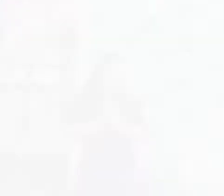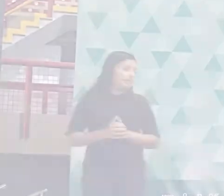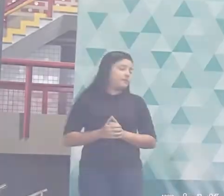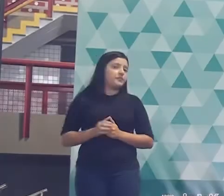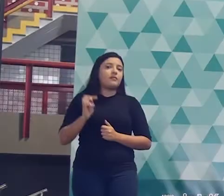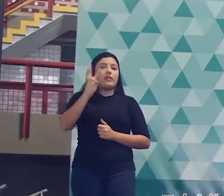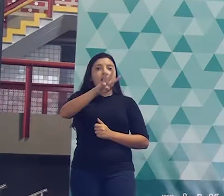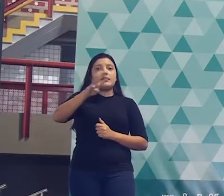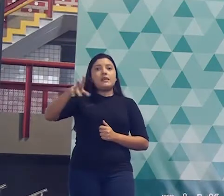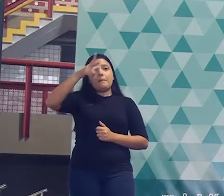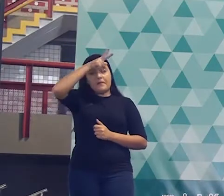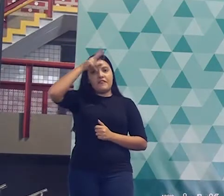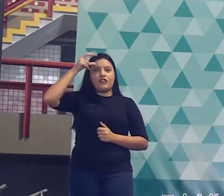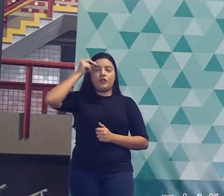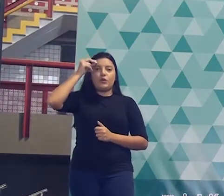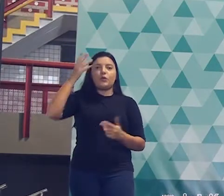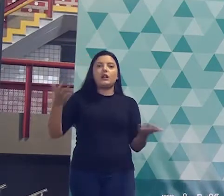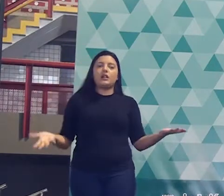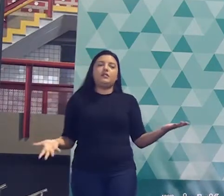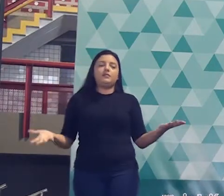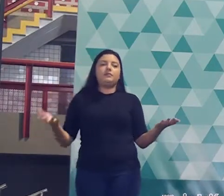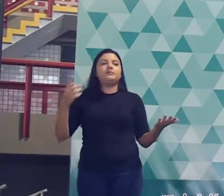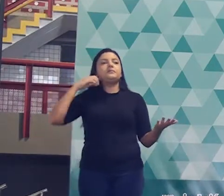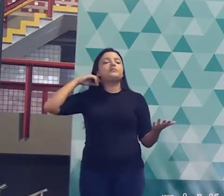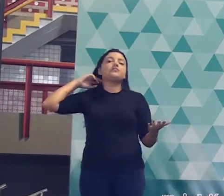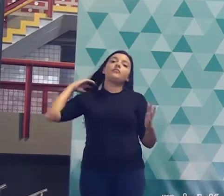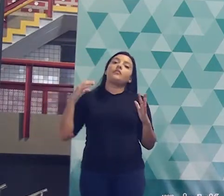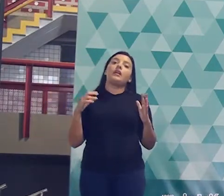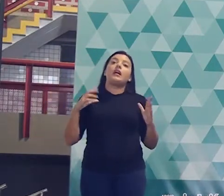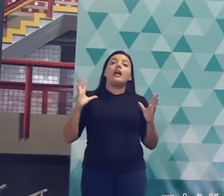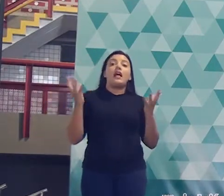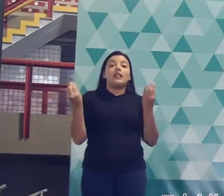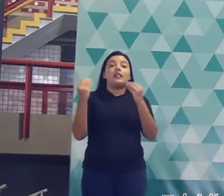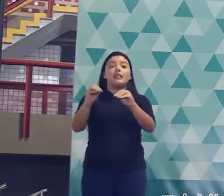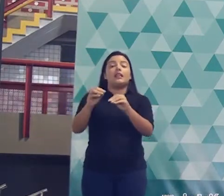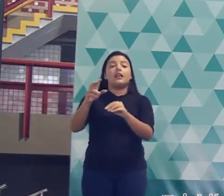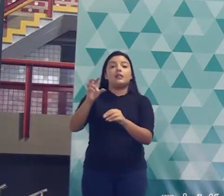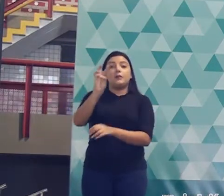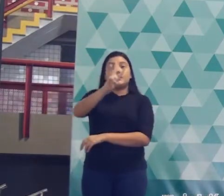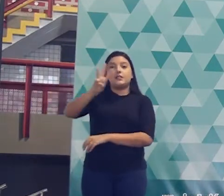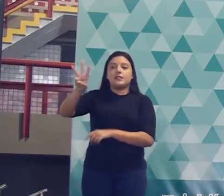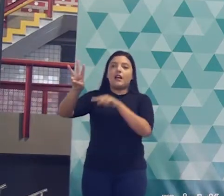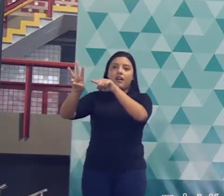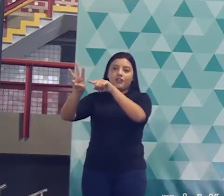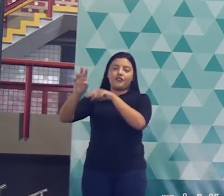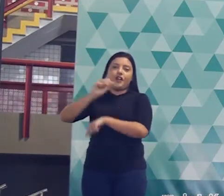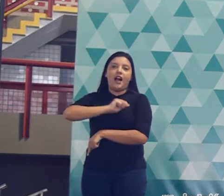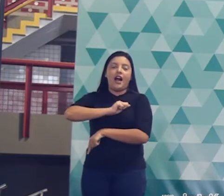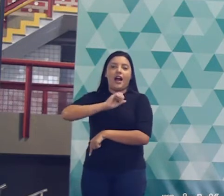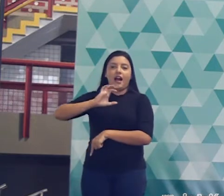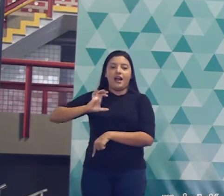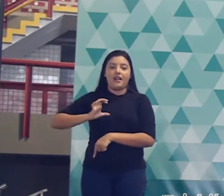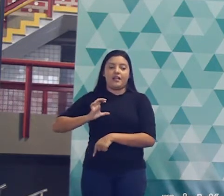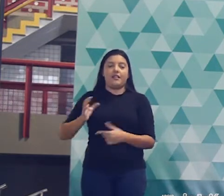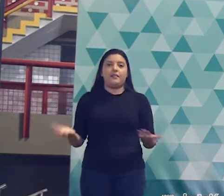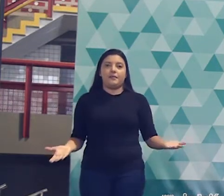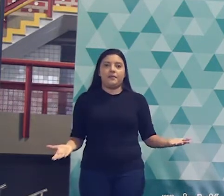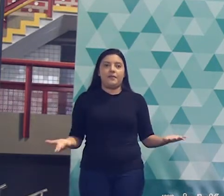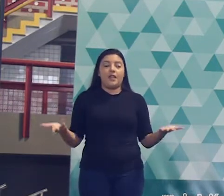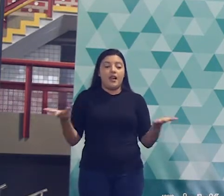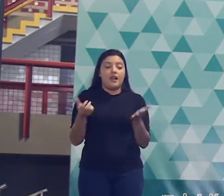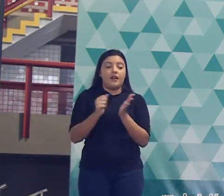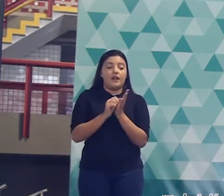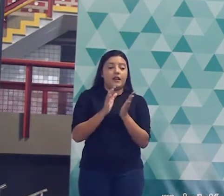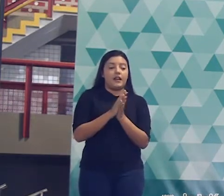o nosso... Então, pessoal, ó, tá tudo isso disponibilizado para vocês, tudo bem? Agora, vamos copiar essa informação. Para